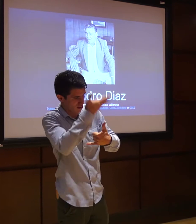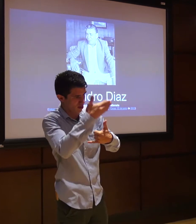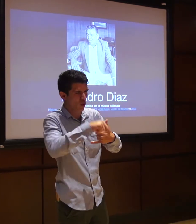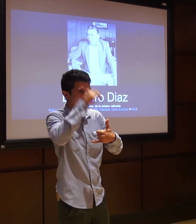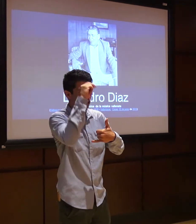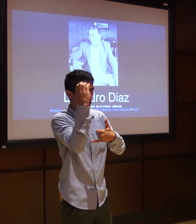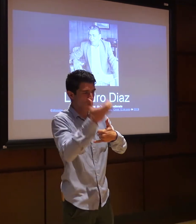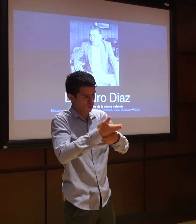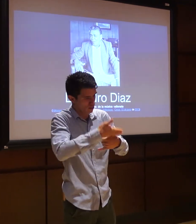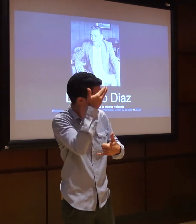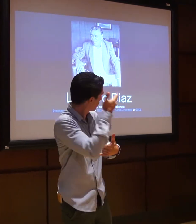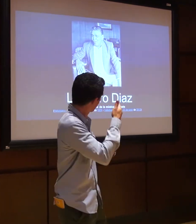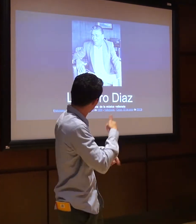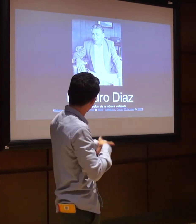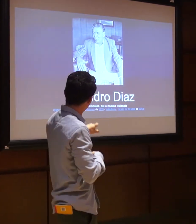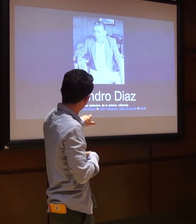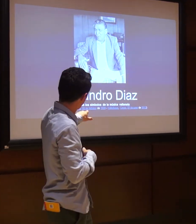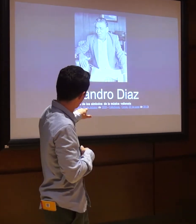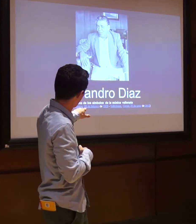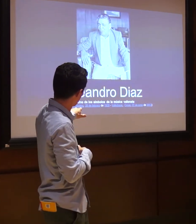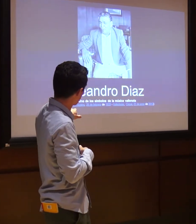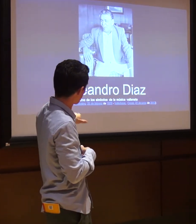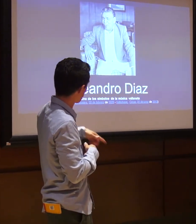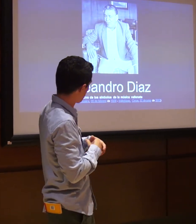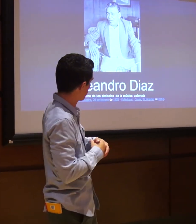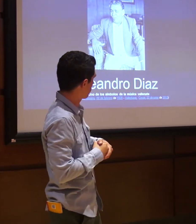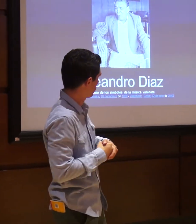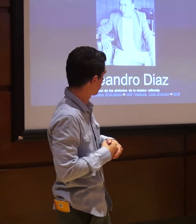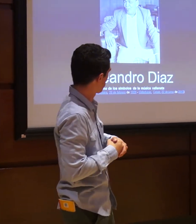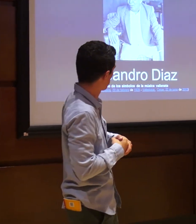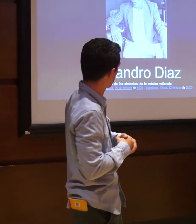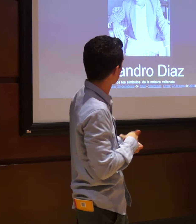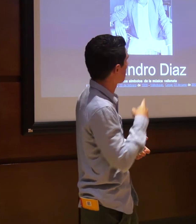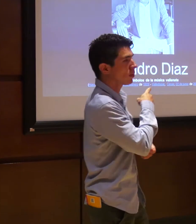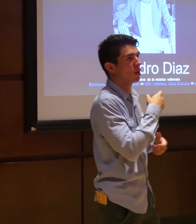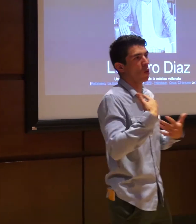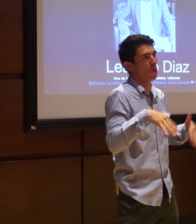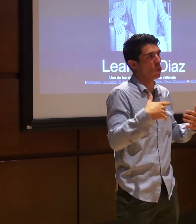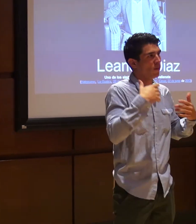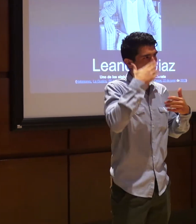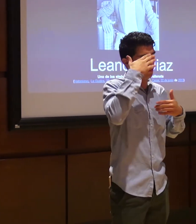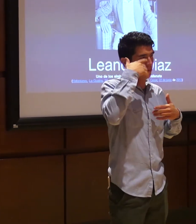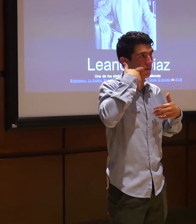Él había nacido en La Guajira. Aquí tenemos una fotografía de él.